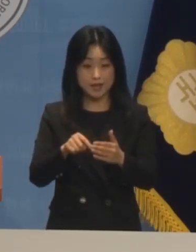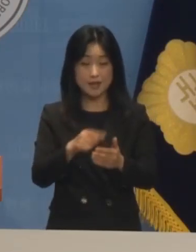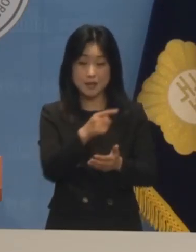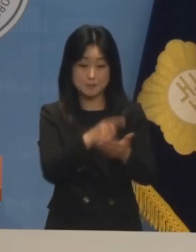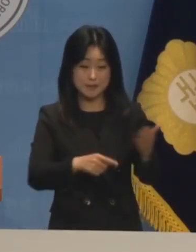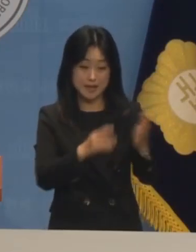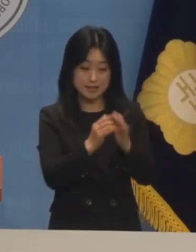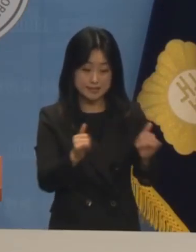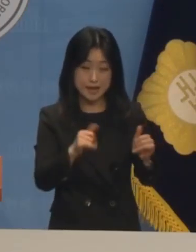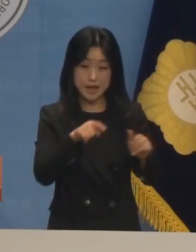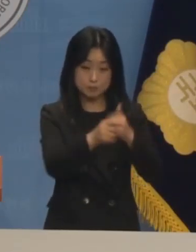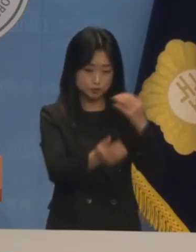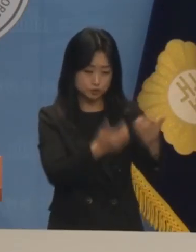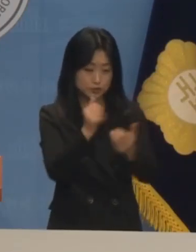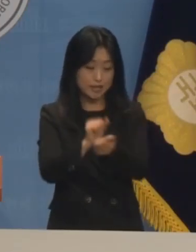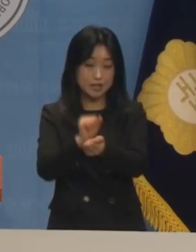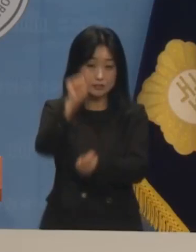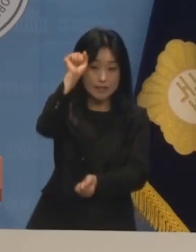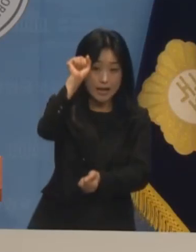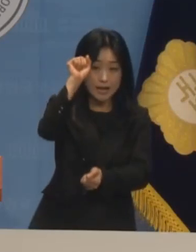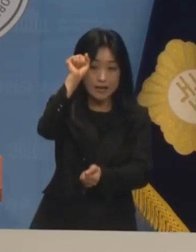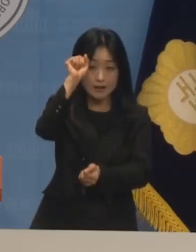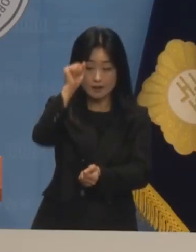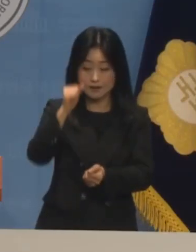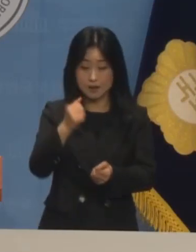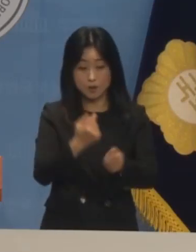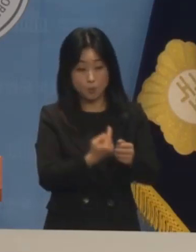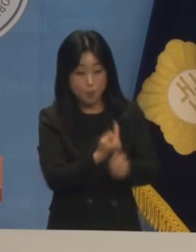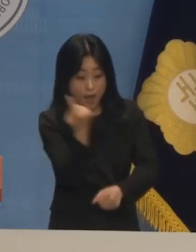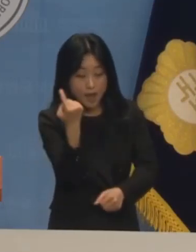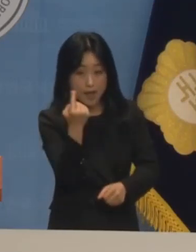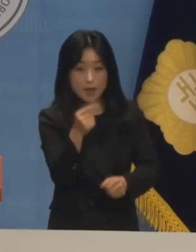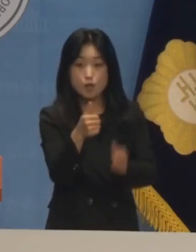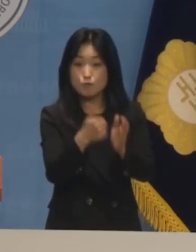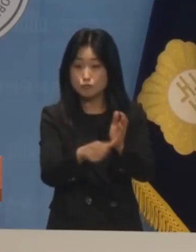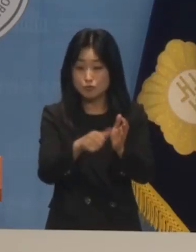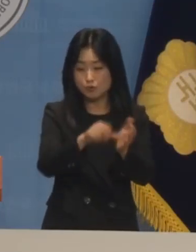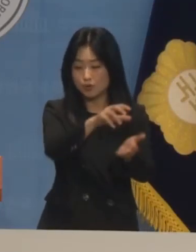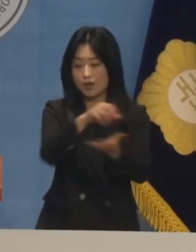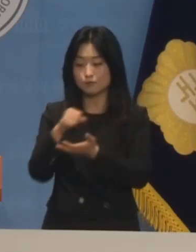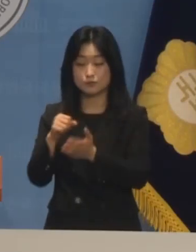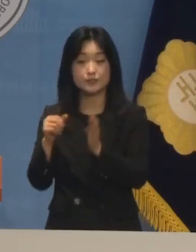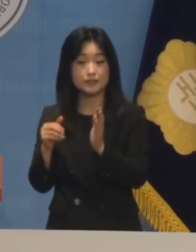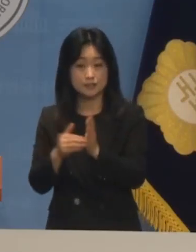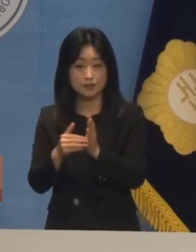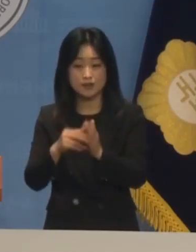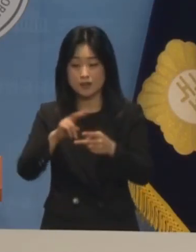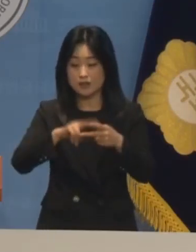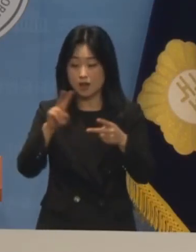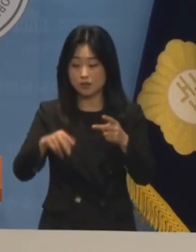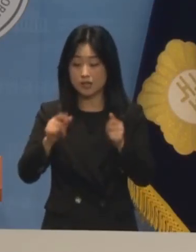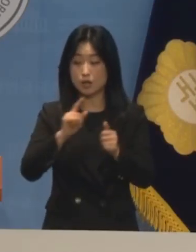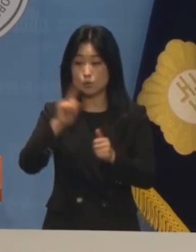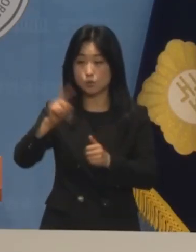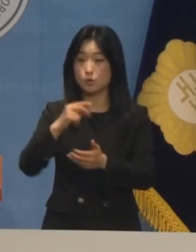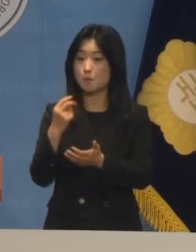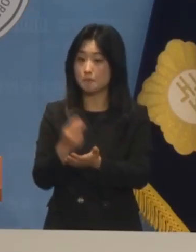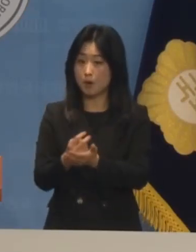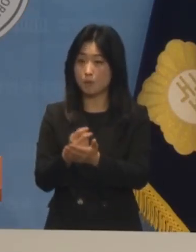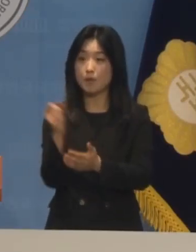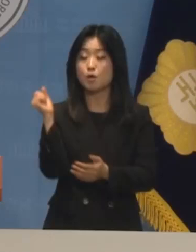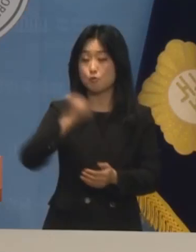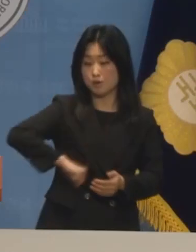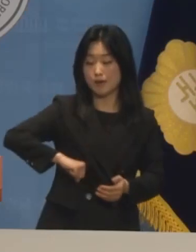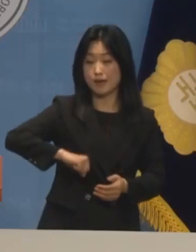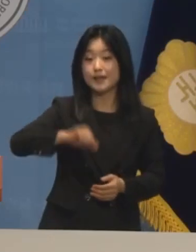피의자들에 대한 압수수색 영장에 명시되지 않은 범위의 물건까지 압수수색하여 형사소송법에